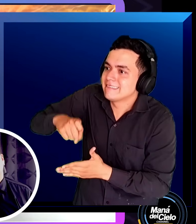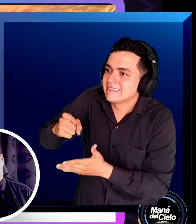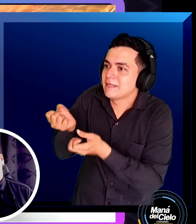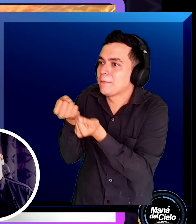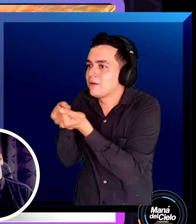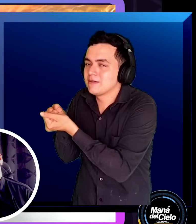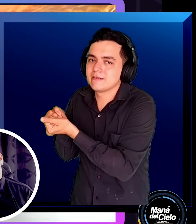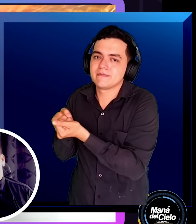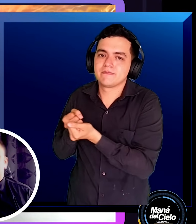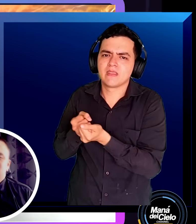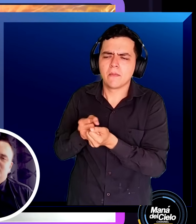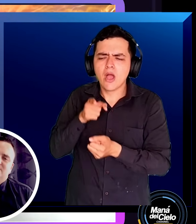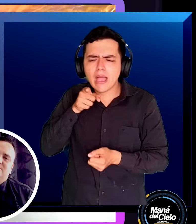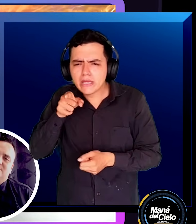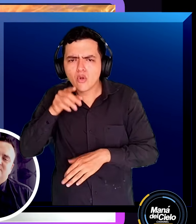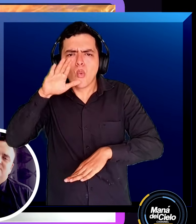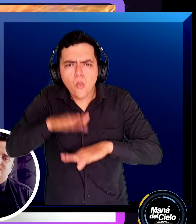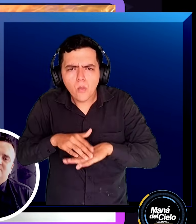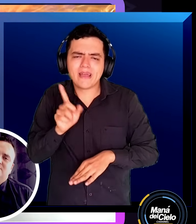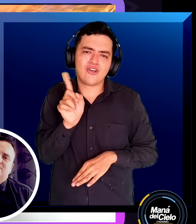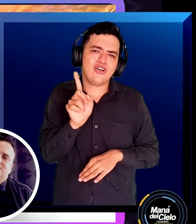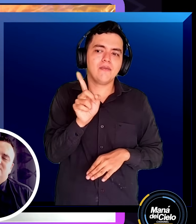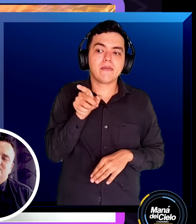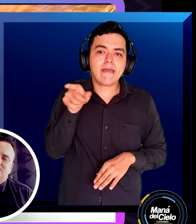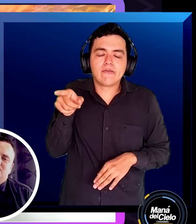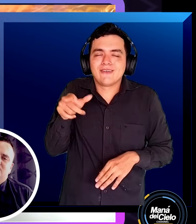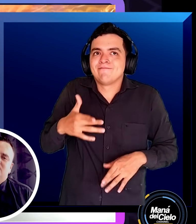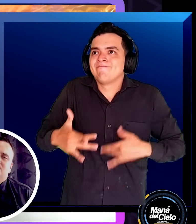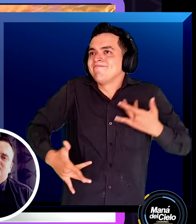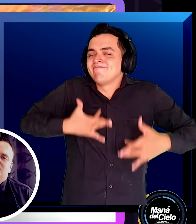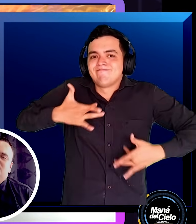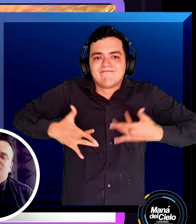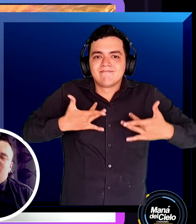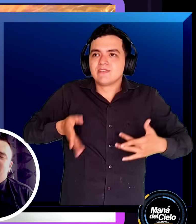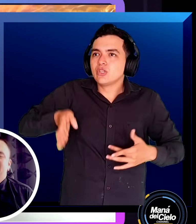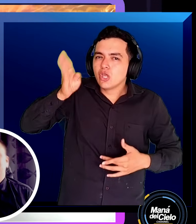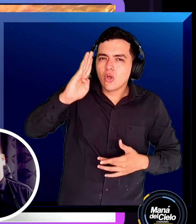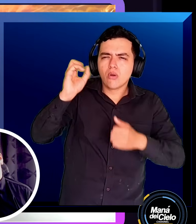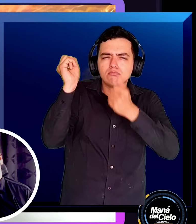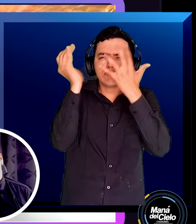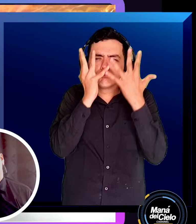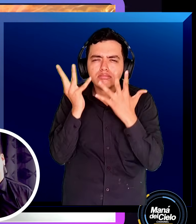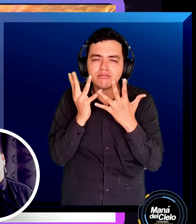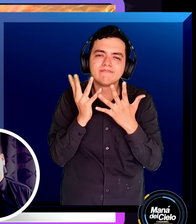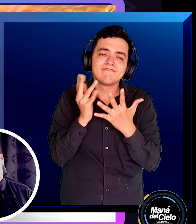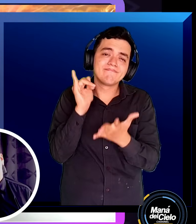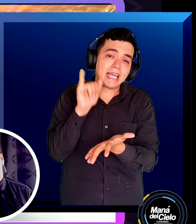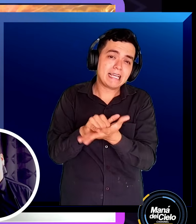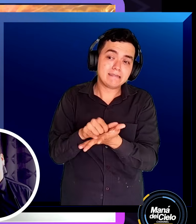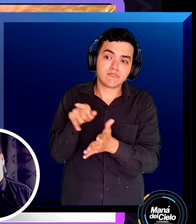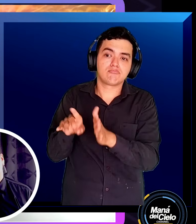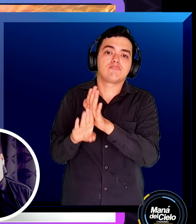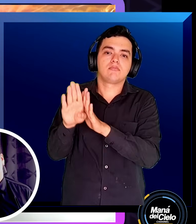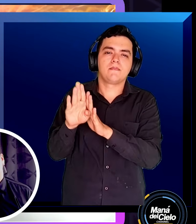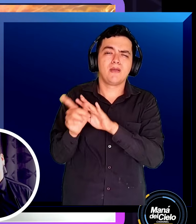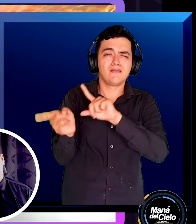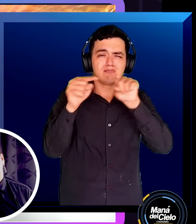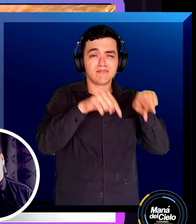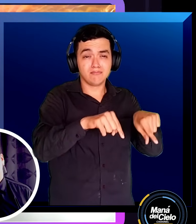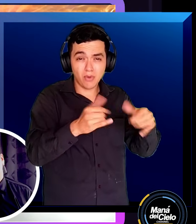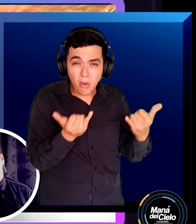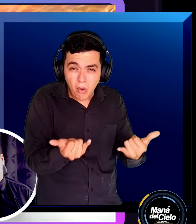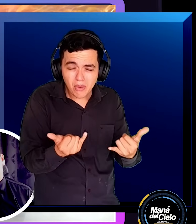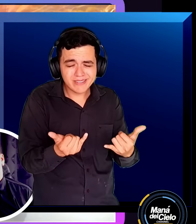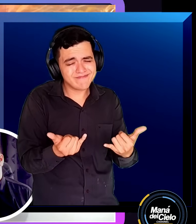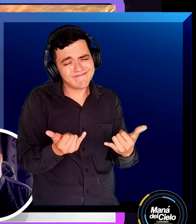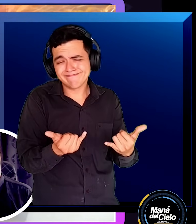de Dios como tiene que ser. Pero yo en esta hora creo y siento en el nombre de Jesús que este tiempo de oración y ayuno nos va a